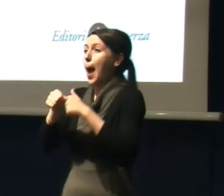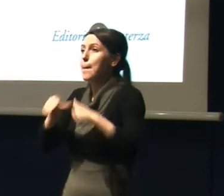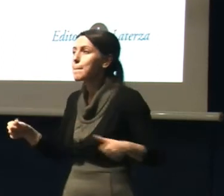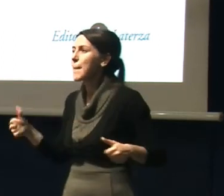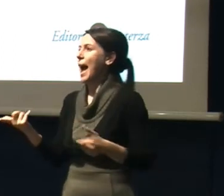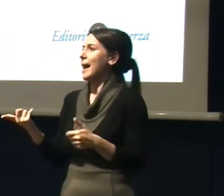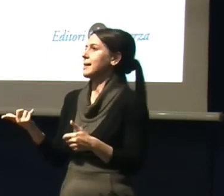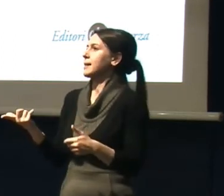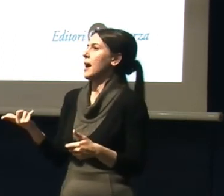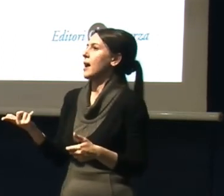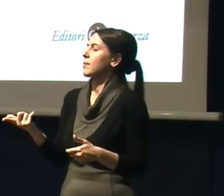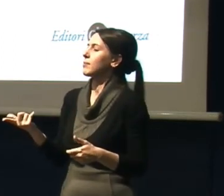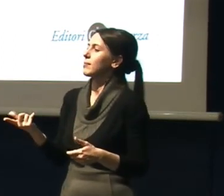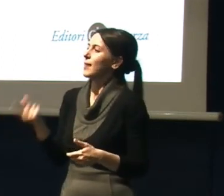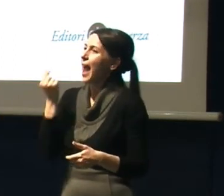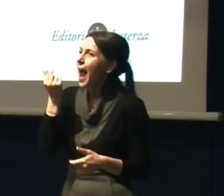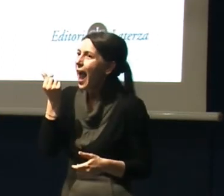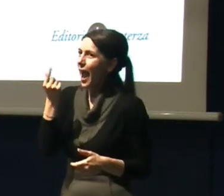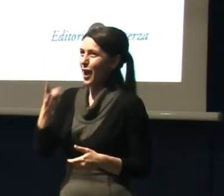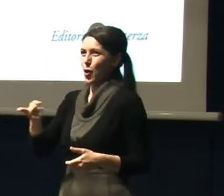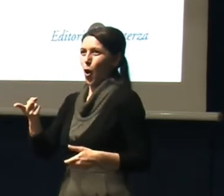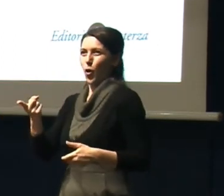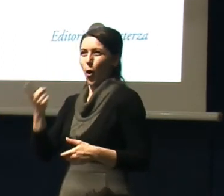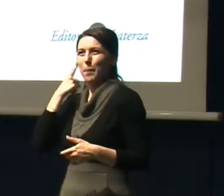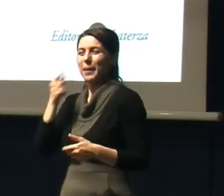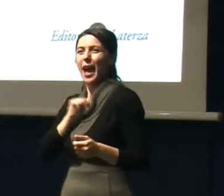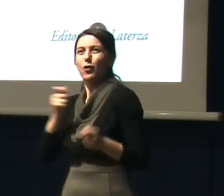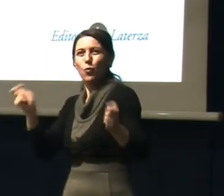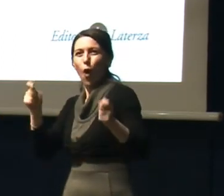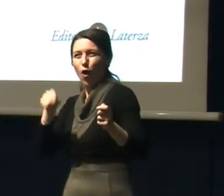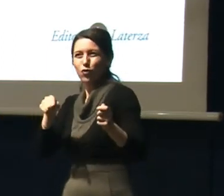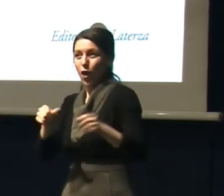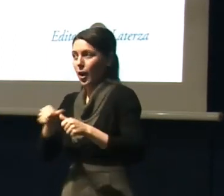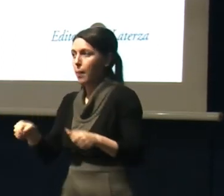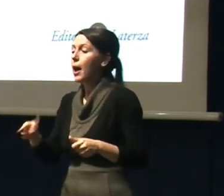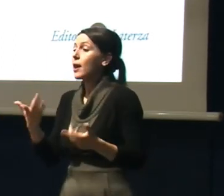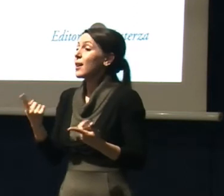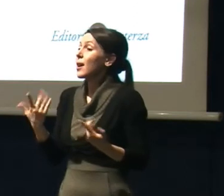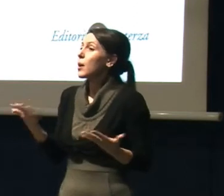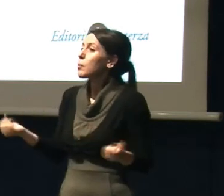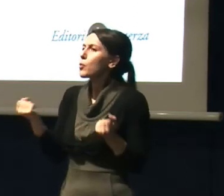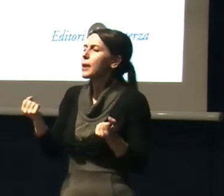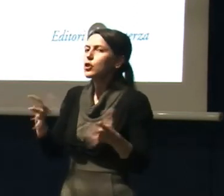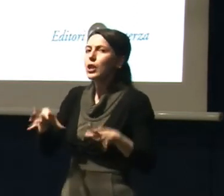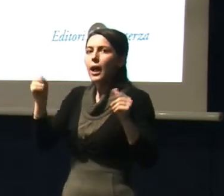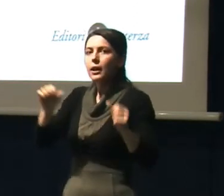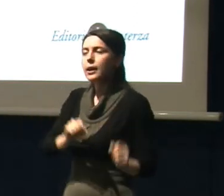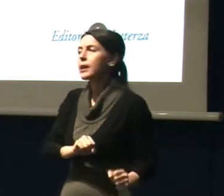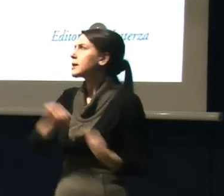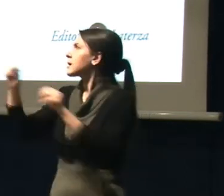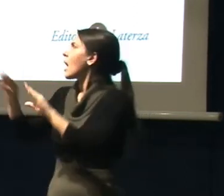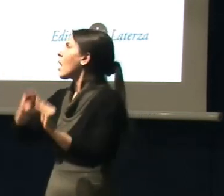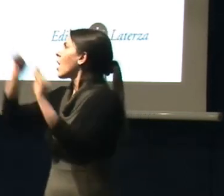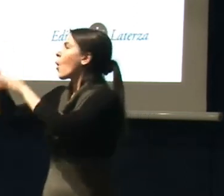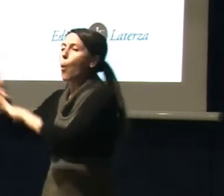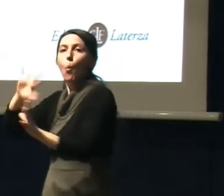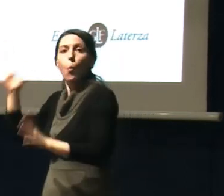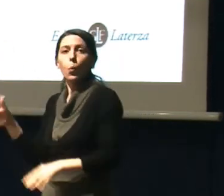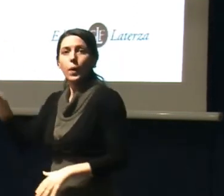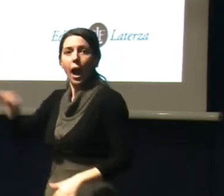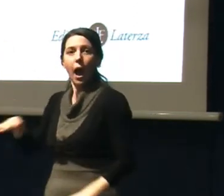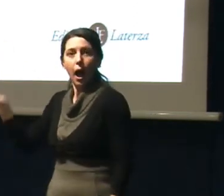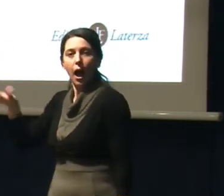economica delle testate che sono si stanno trasferendo armi e bagagli altrove e questo più